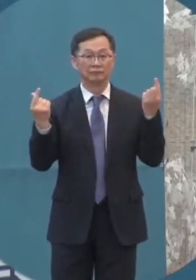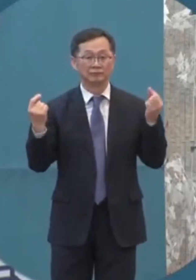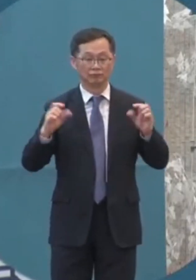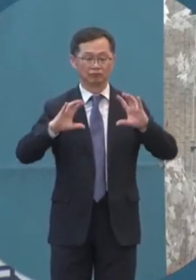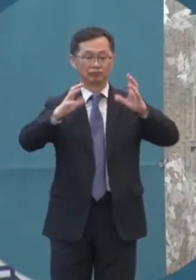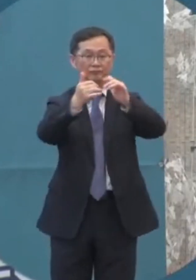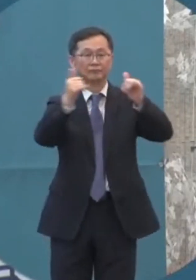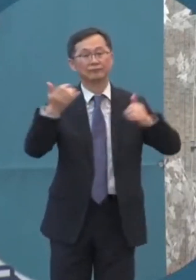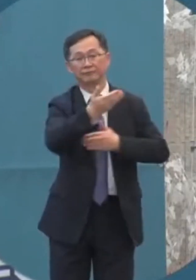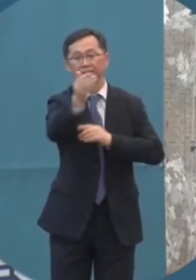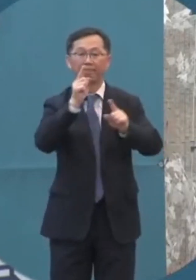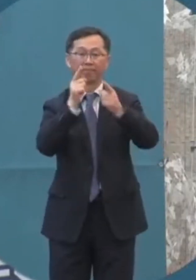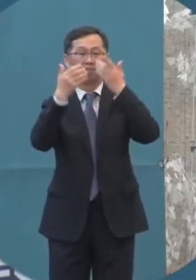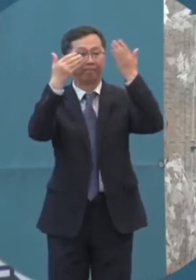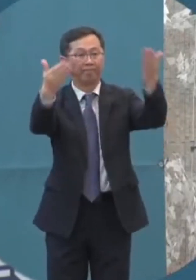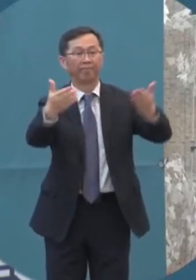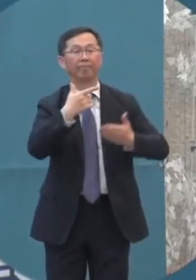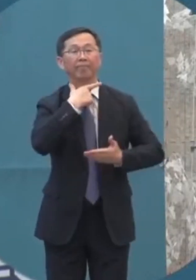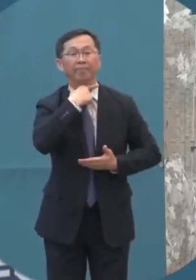국민 여러분께 말씀드립니다.